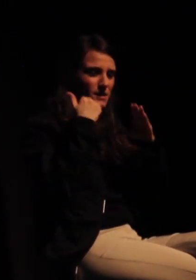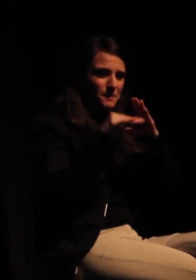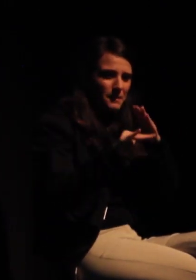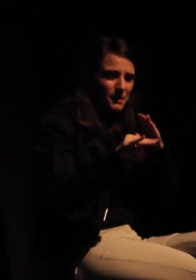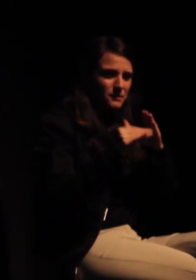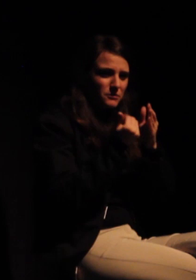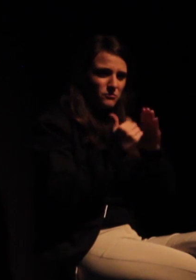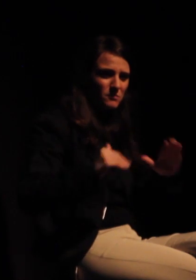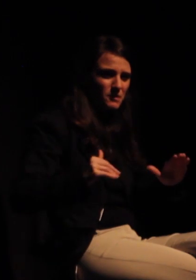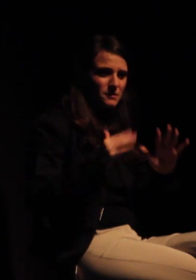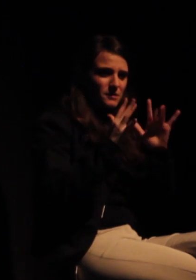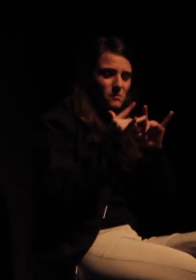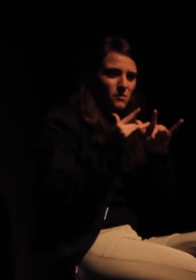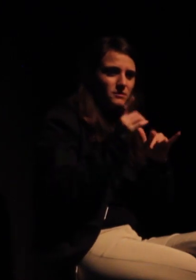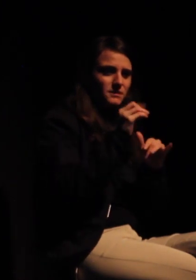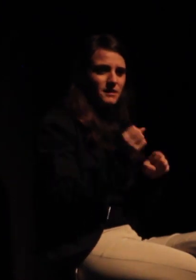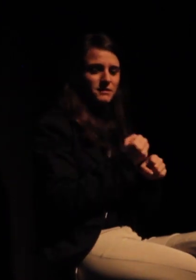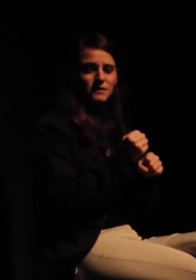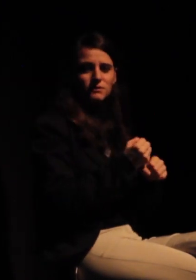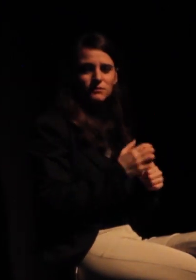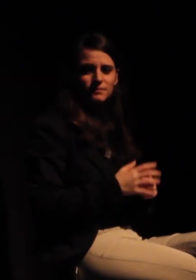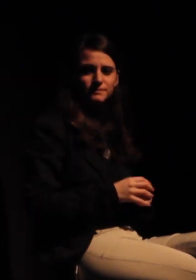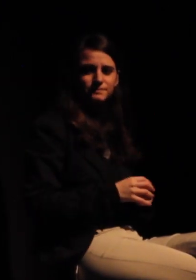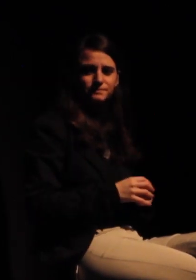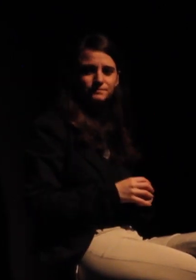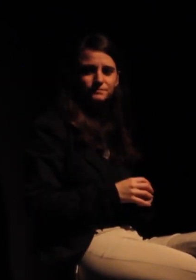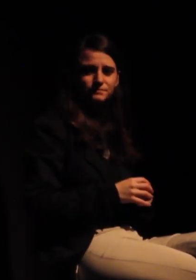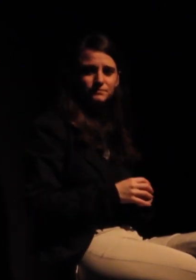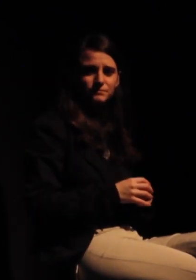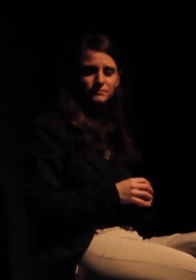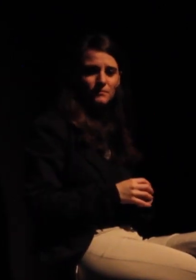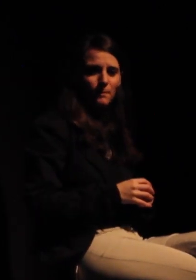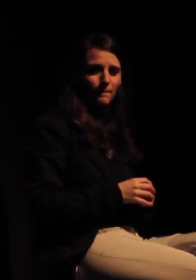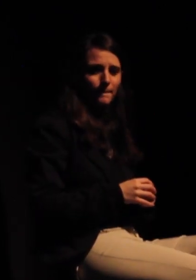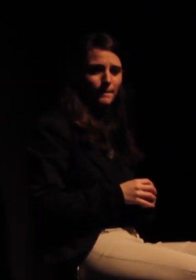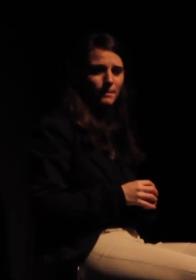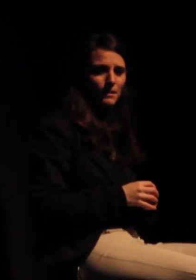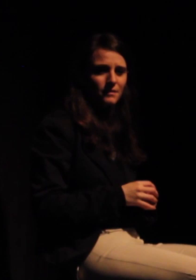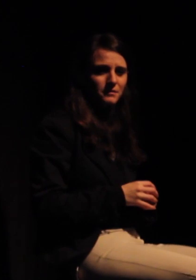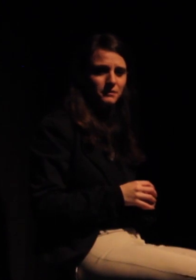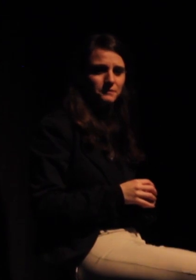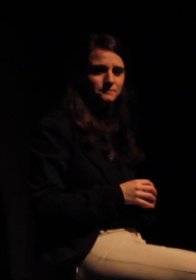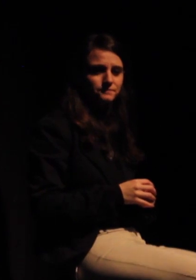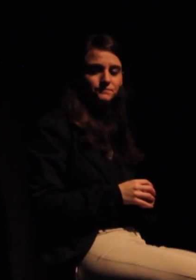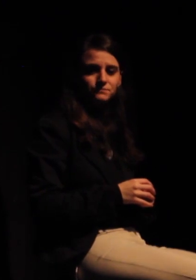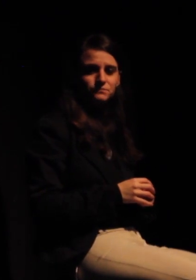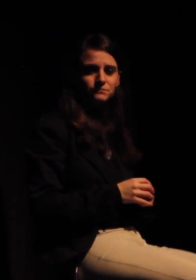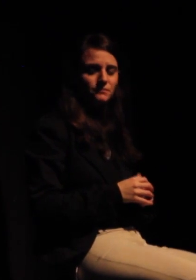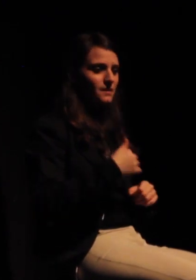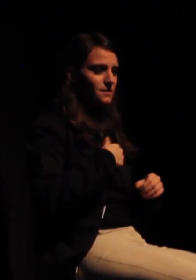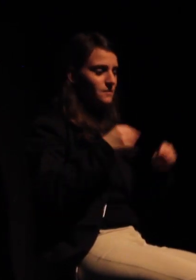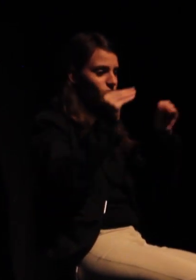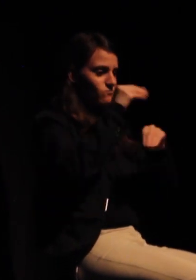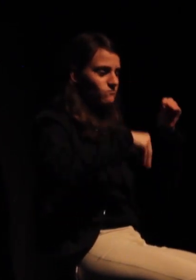para desfazer uma relação de 10 anos. Como eu tive com parentes, inclusive meus. Mas enfim, aí eu vou compondo o